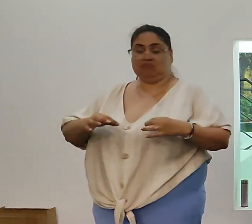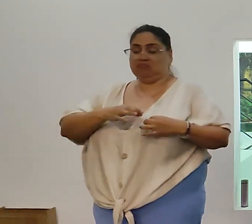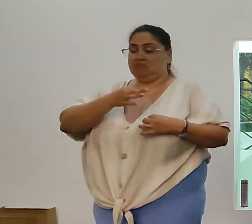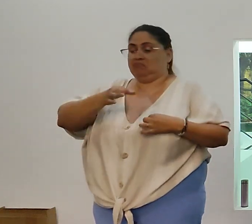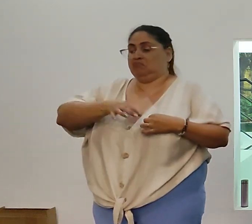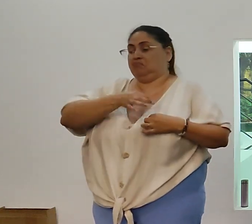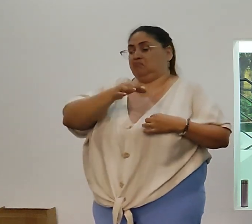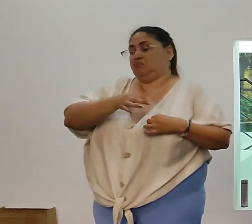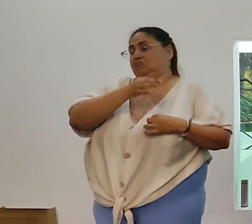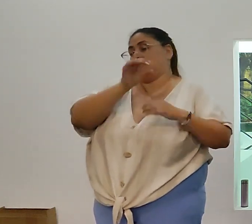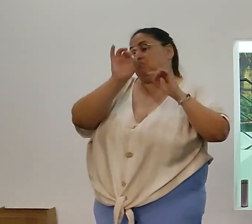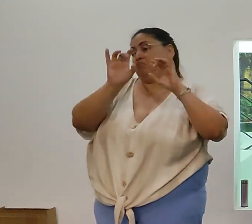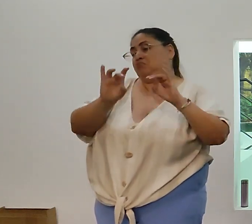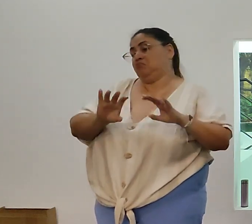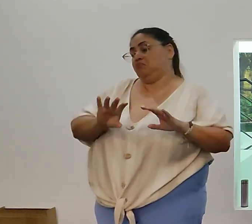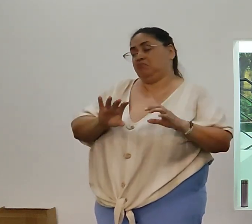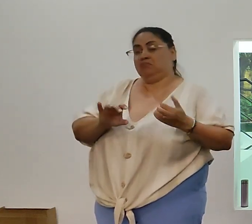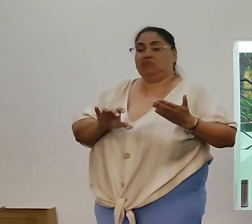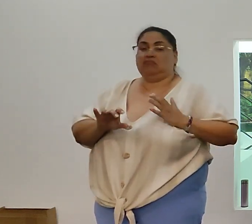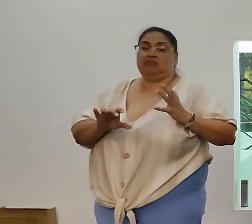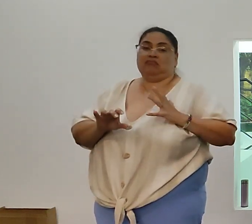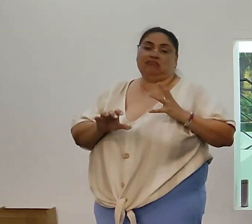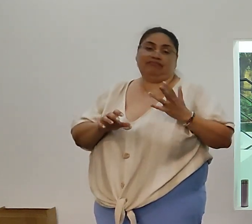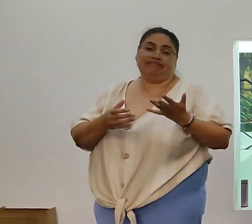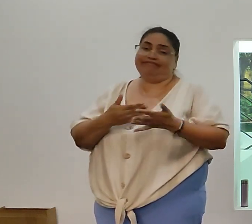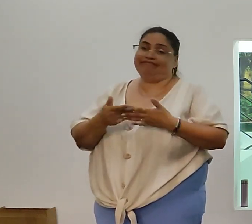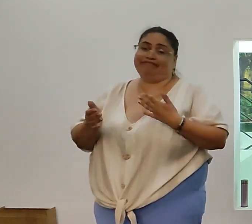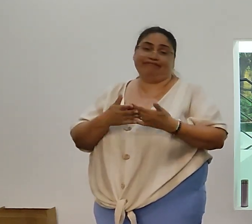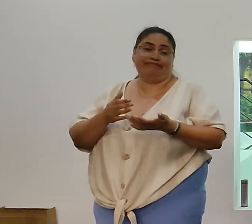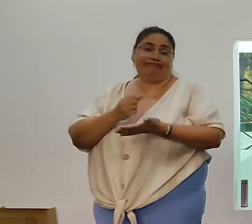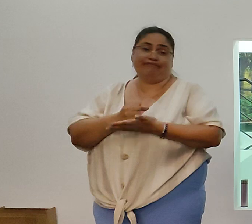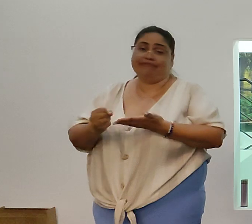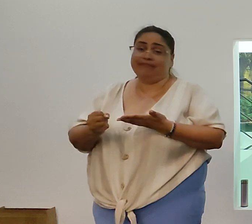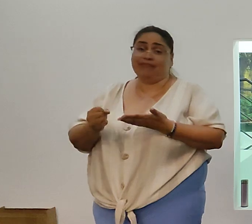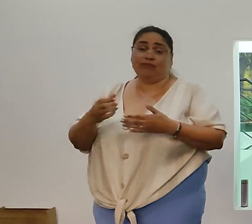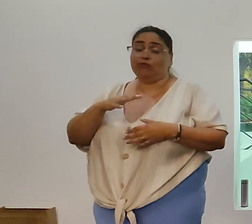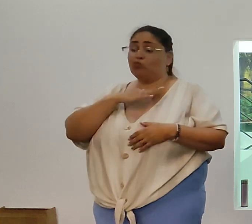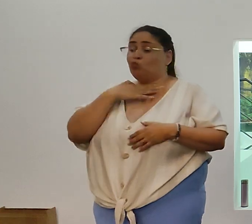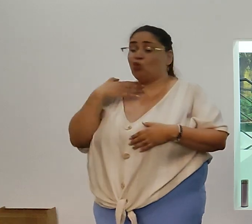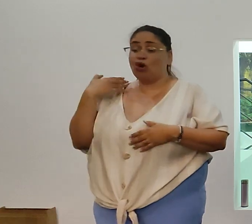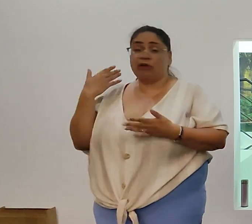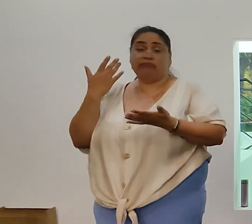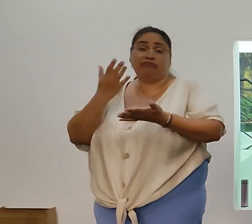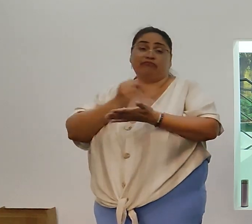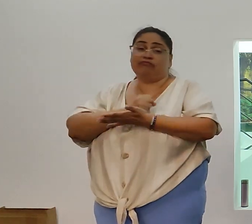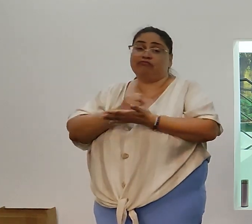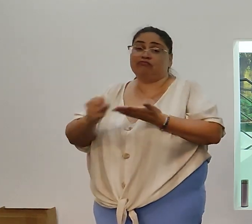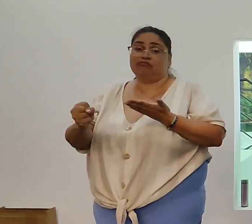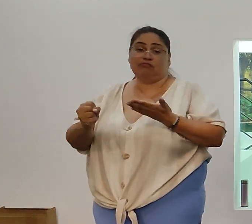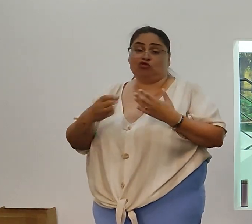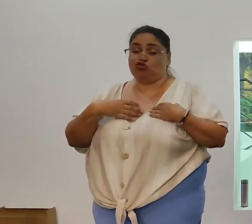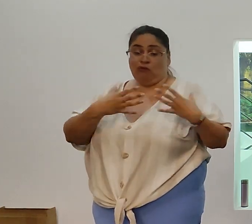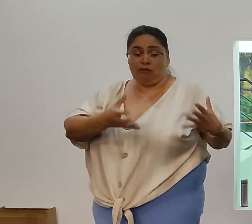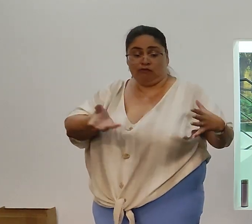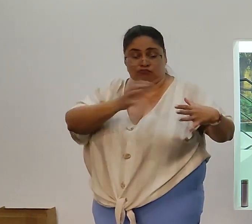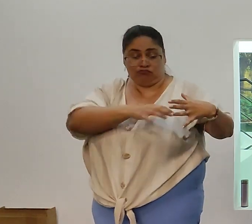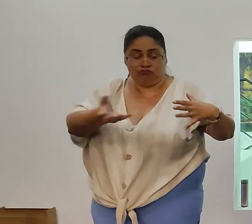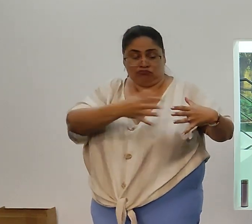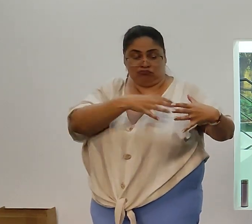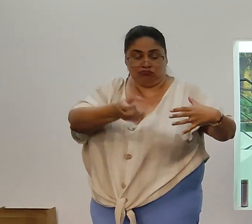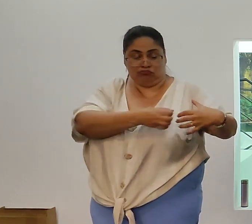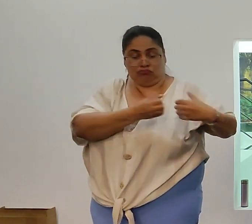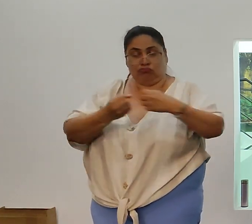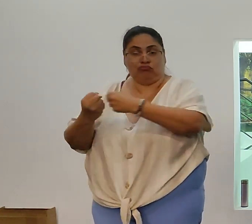se ele era o homem mais rico dos seus dias. Nós não levaremos nada daqui para lá. Portanto,